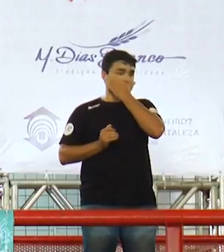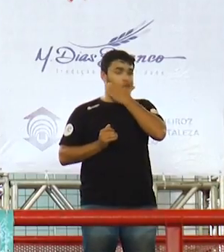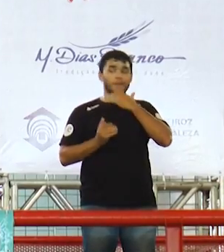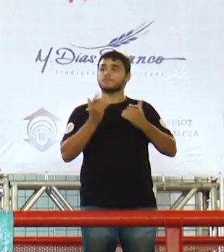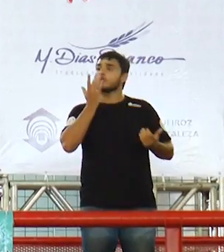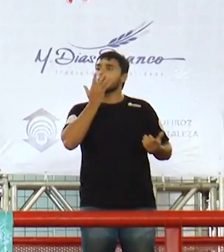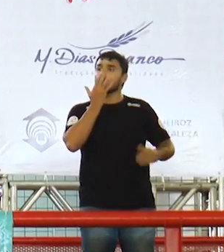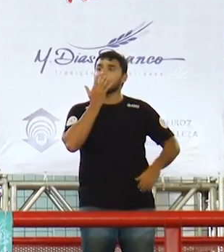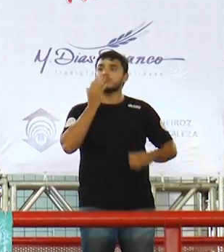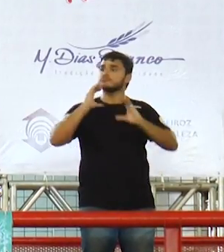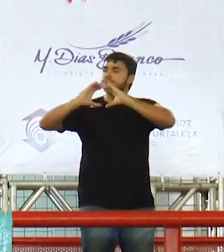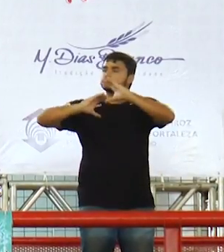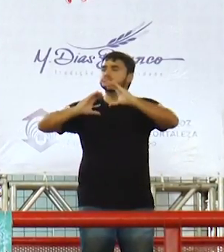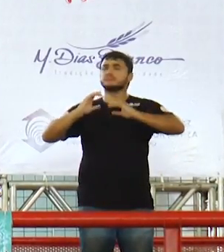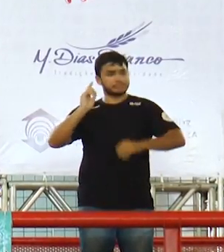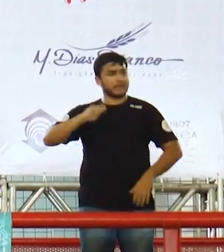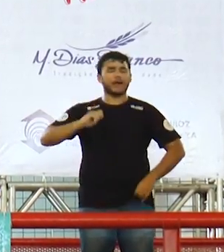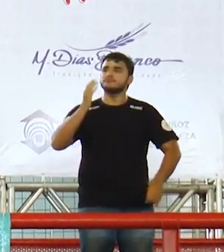Cores comunicam,